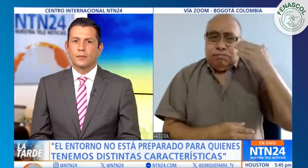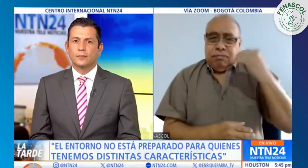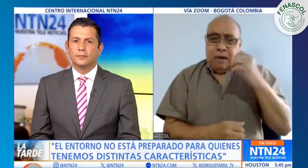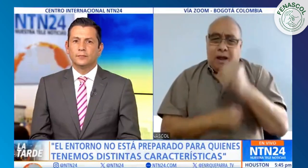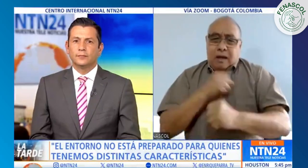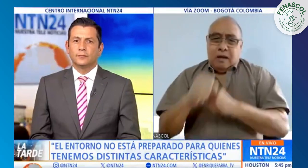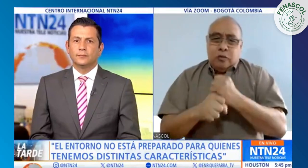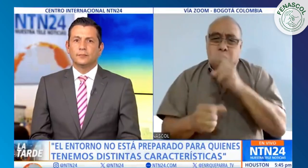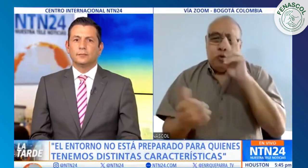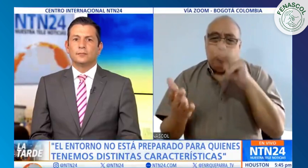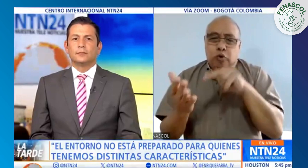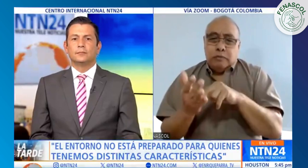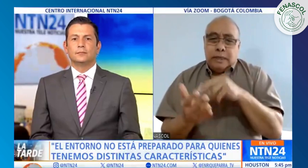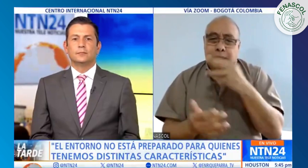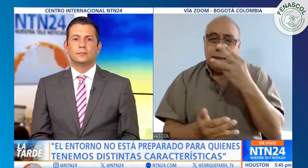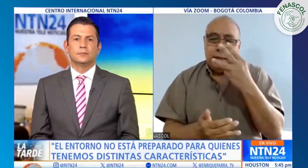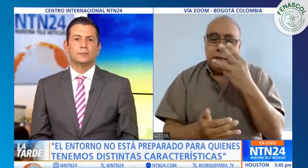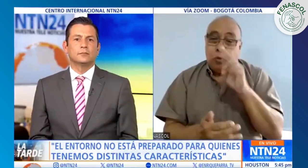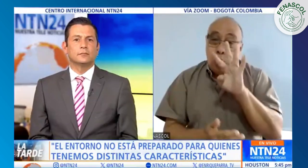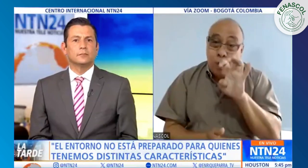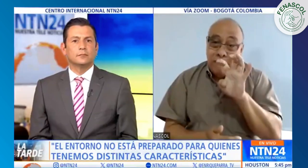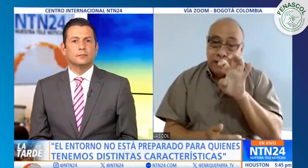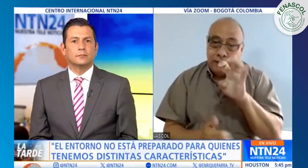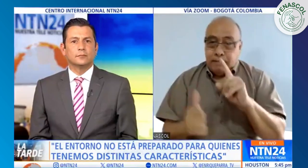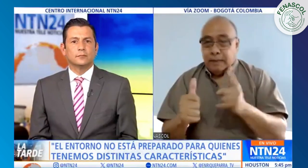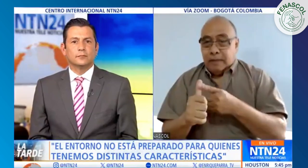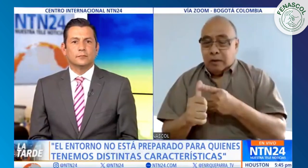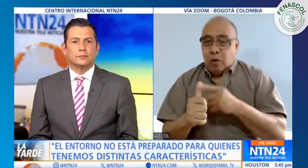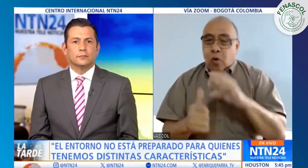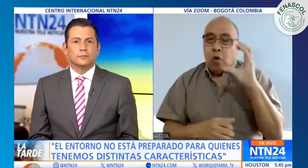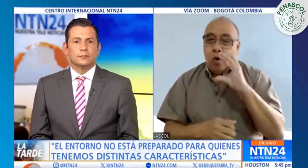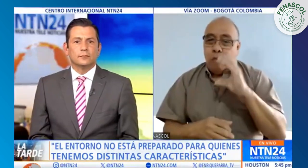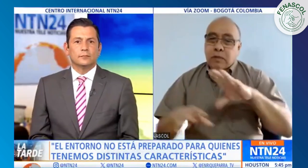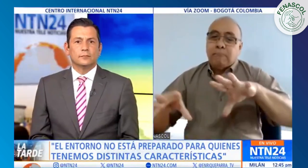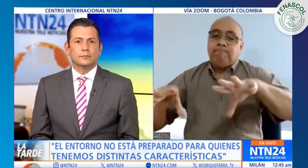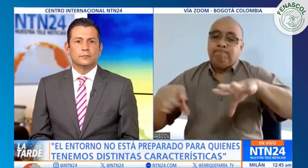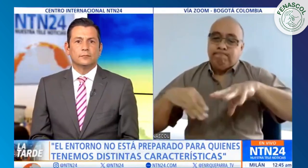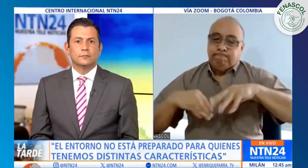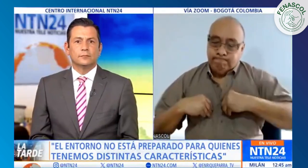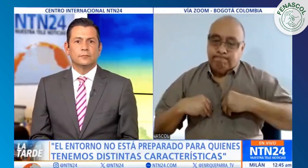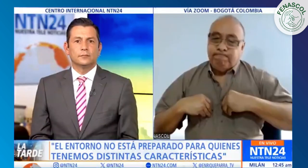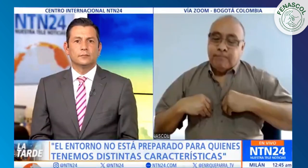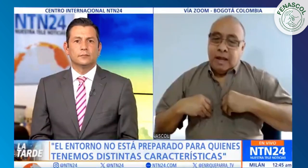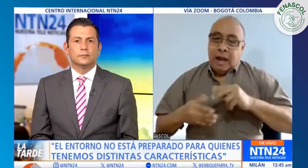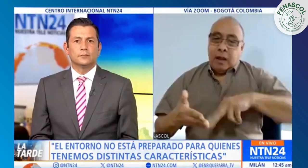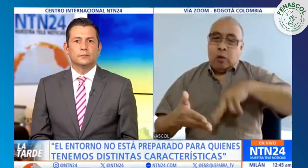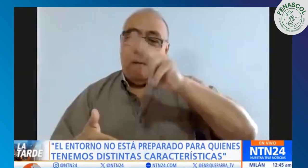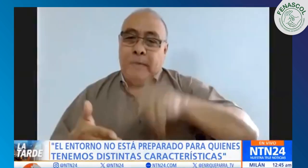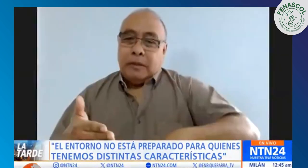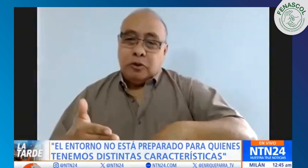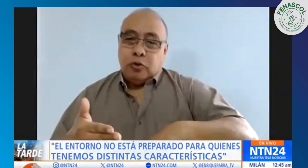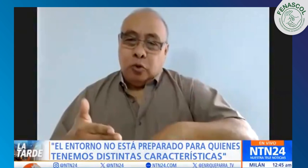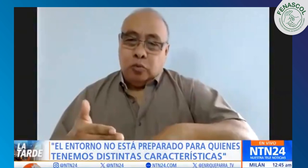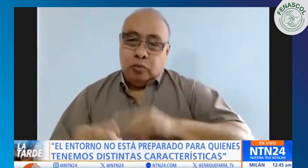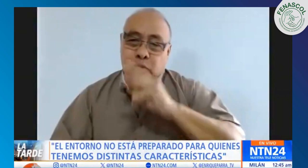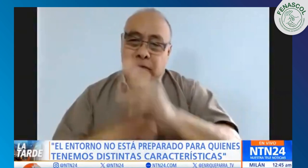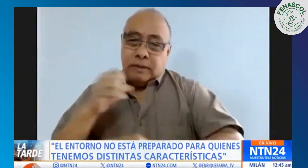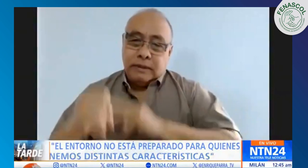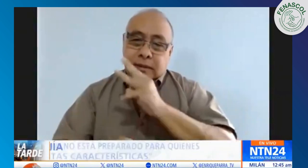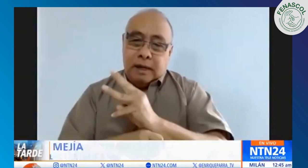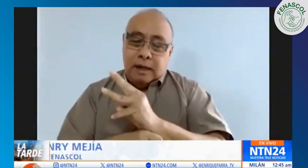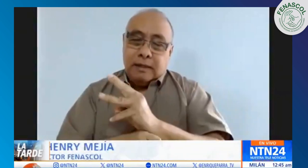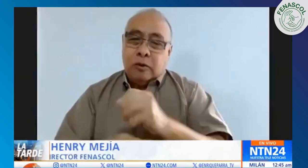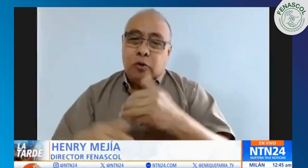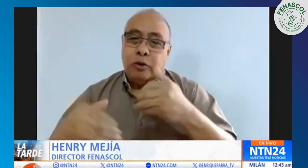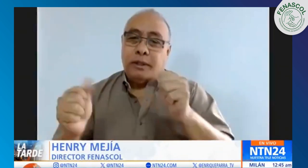Bueno, aquí en Colombia, en el año 2009, Colombia se